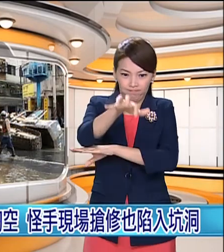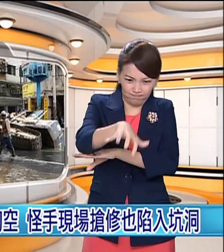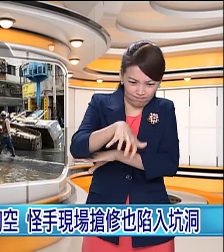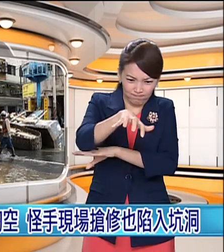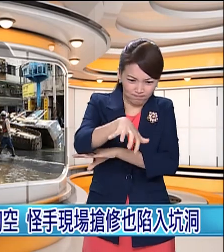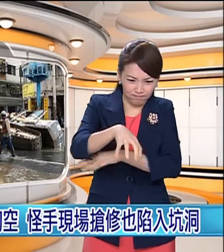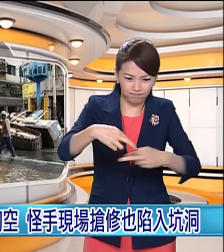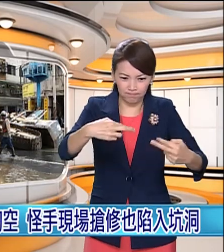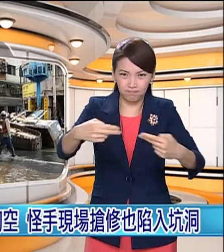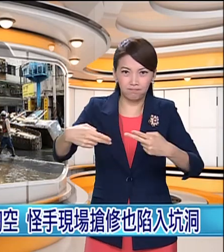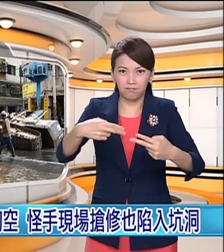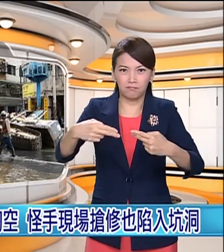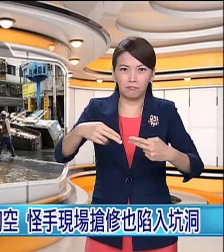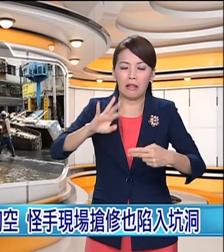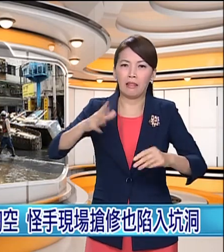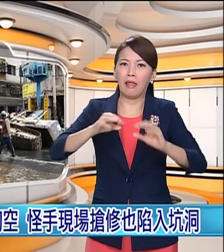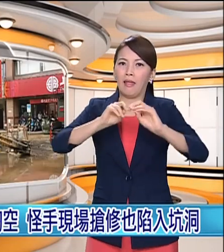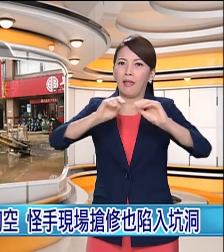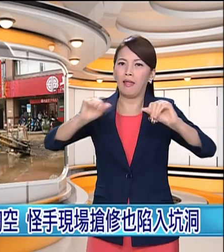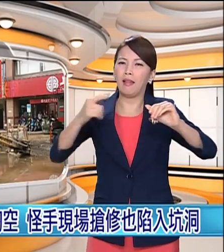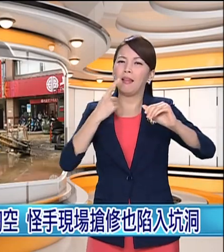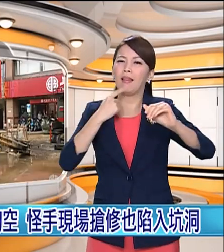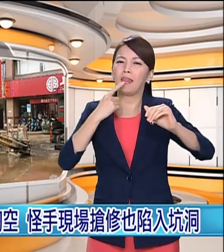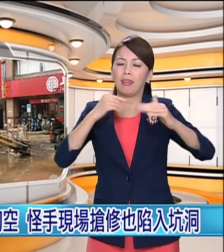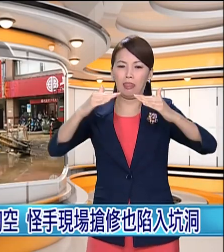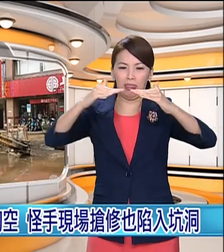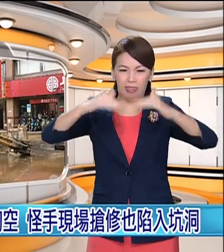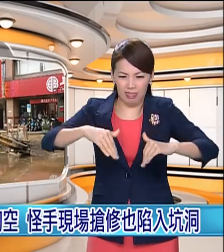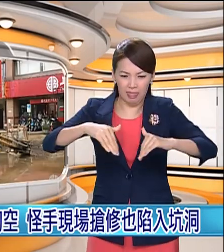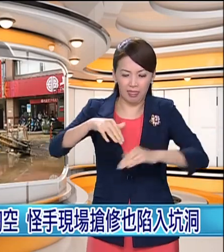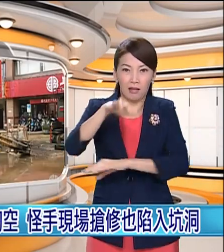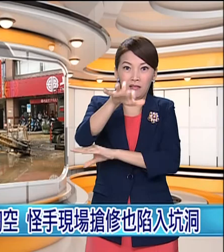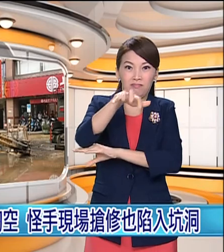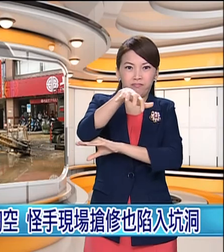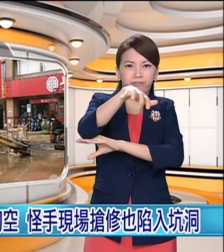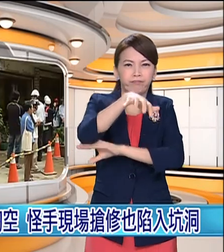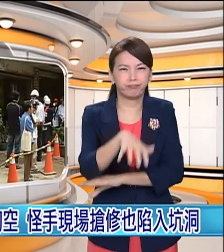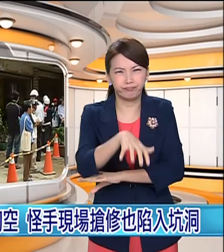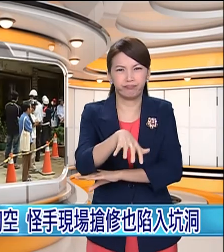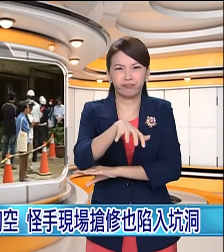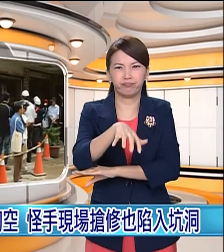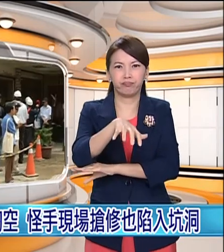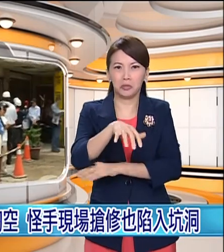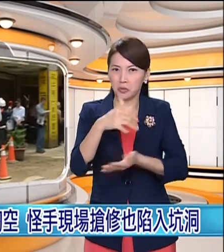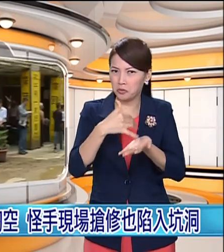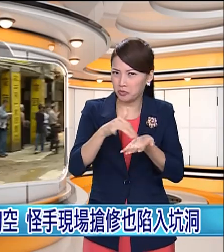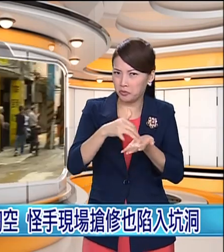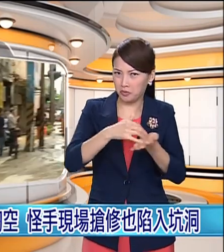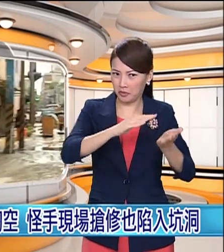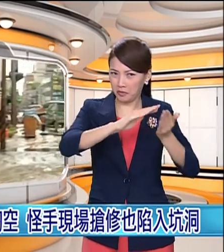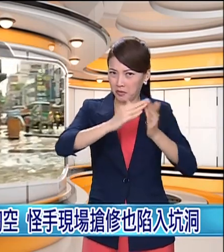坑洞之中。估计有200户居民受到了影响。尤其当地